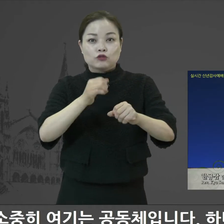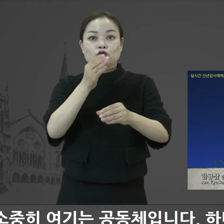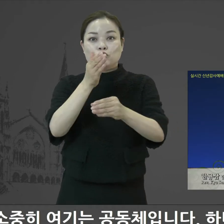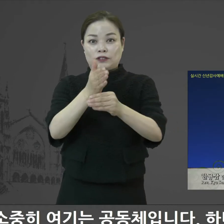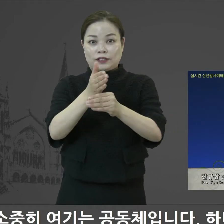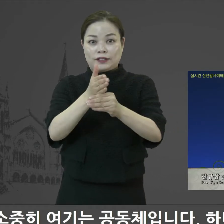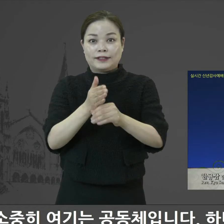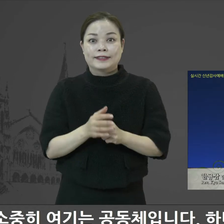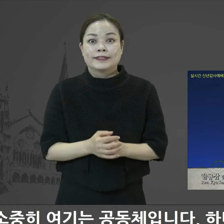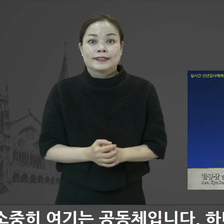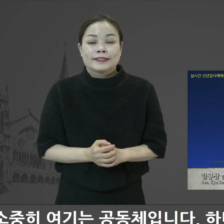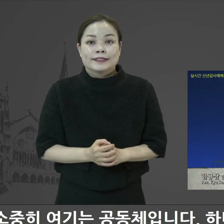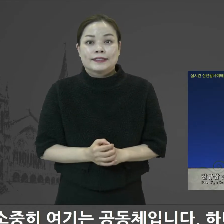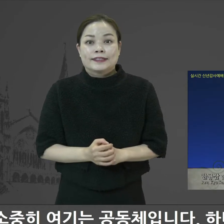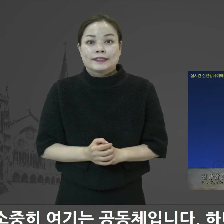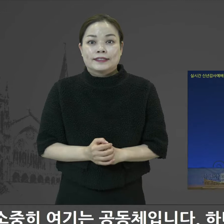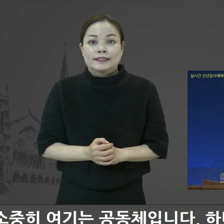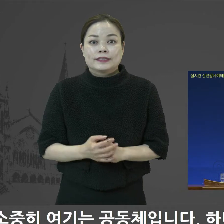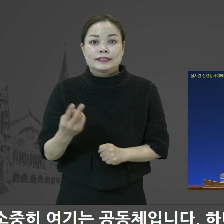뜻입니다.